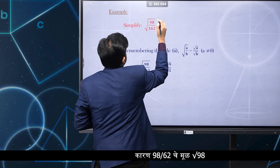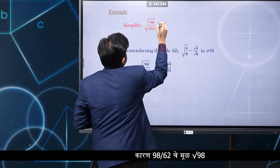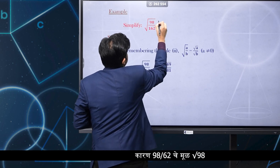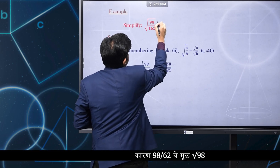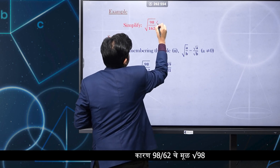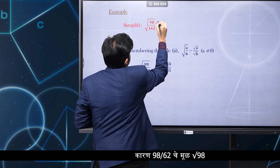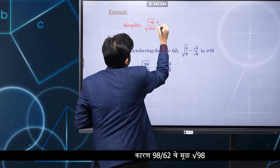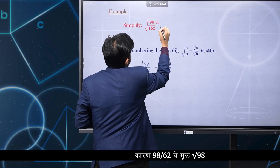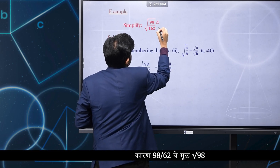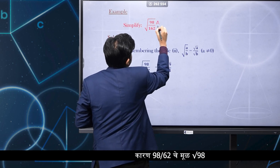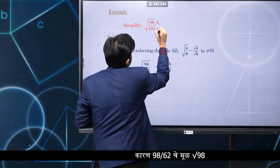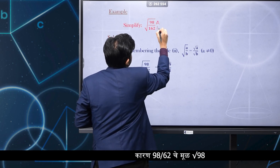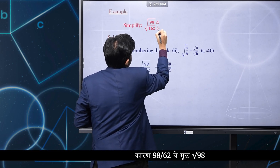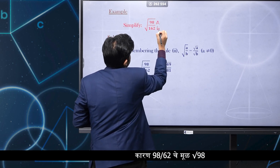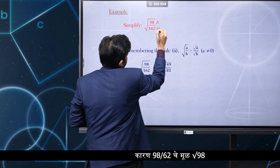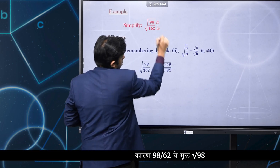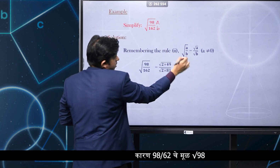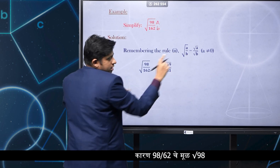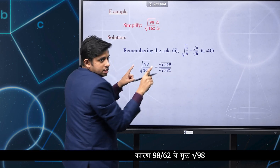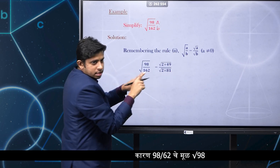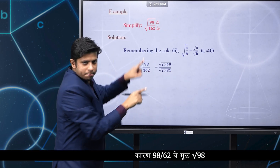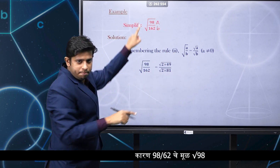मूळ वर्गमुळात 98